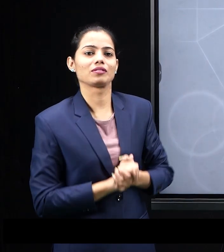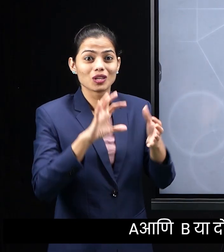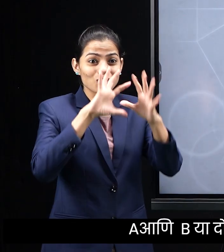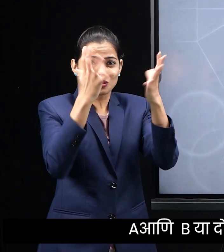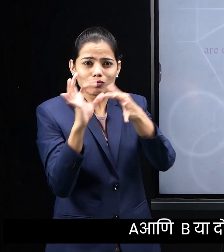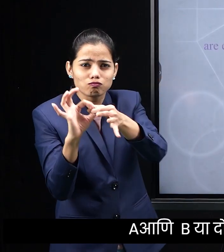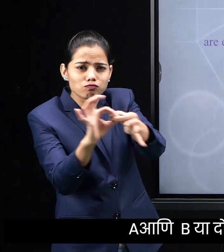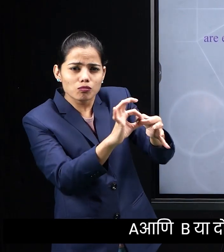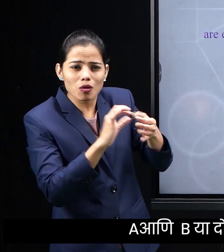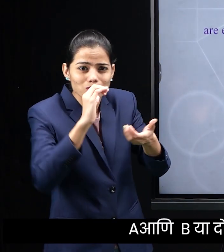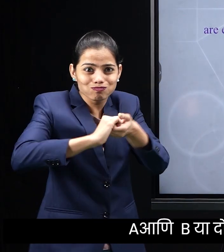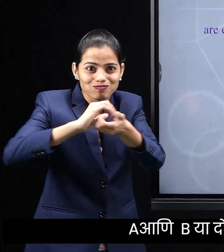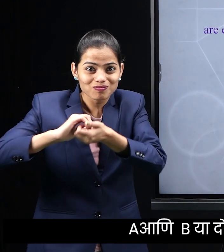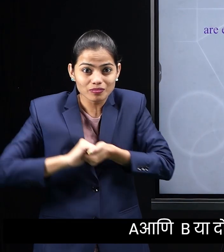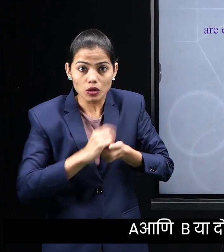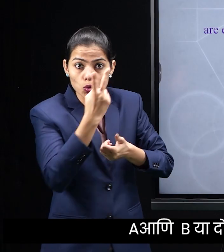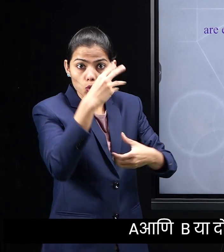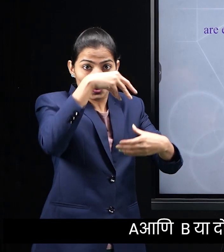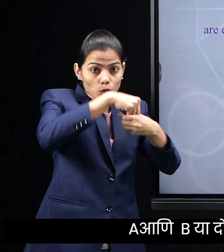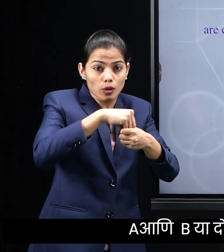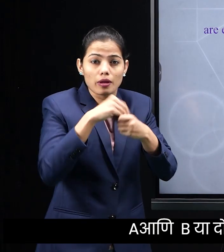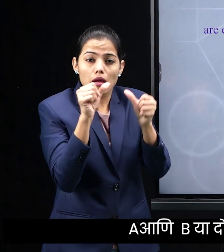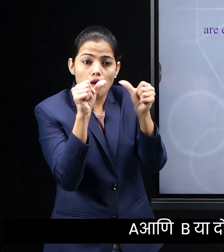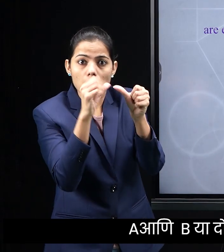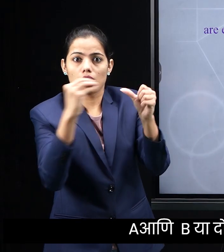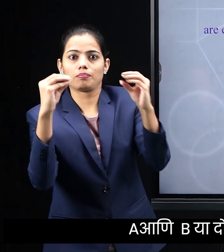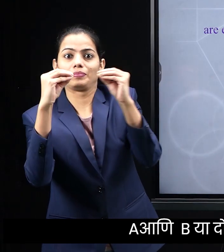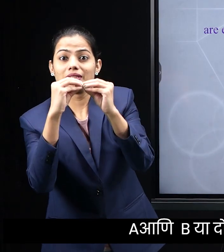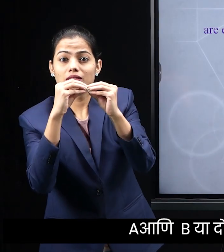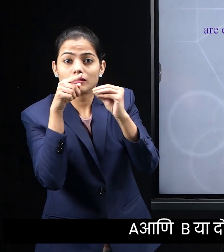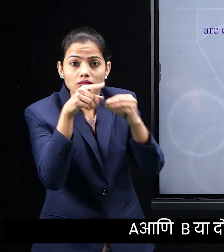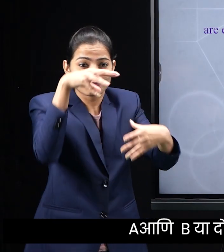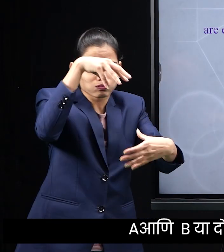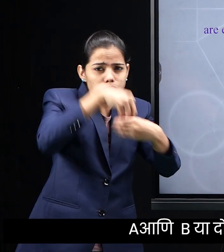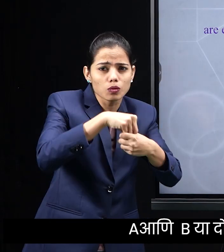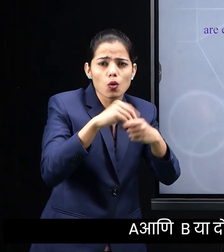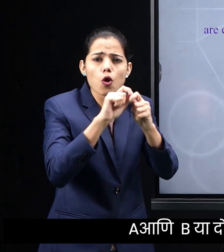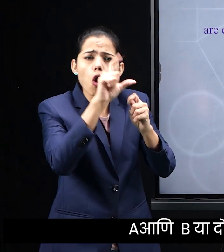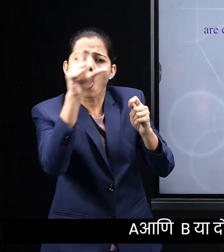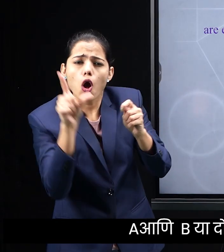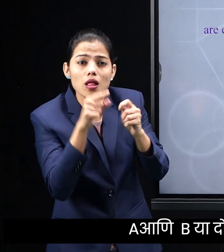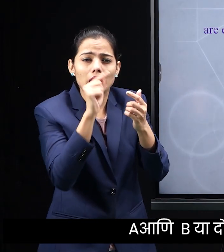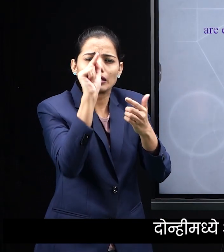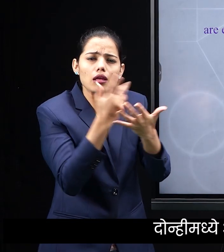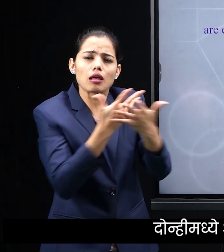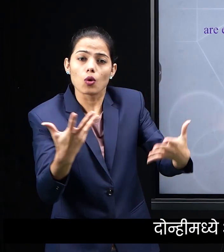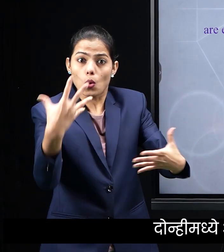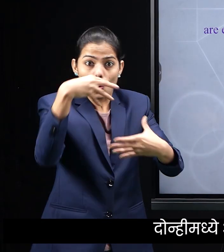A आणि B या दोन संचाचे मिलन म्हणाचे A किंवा B किंवा दोन्हीमध्ये